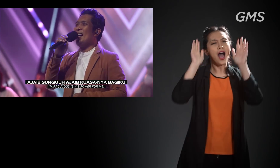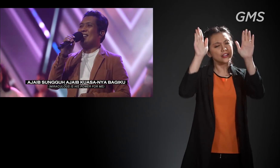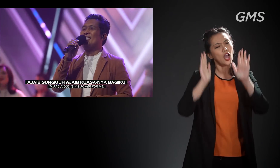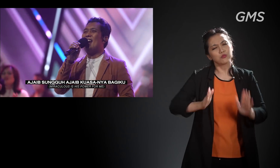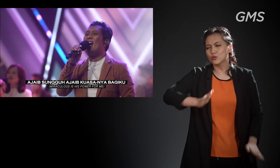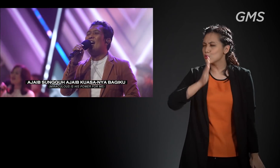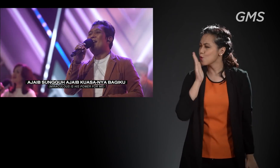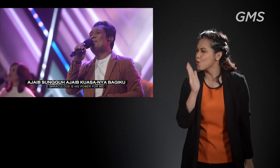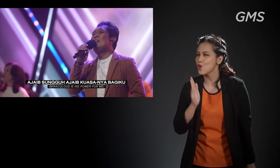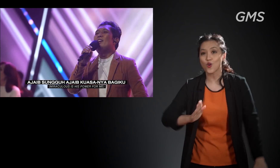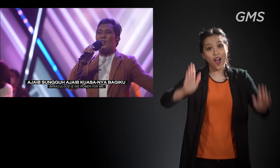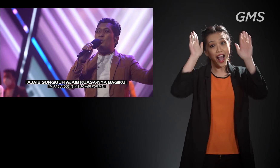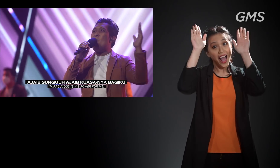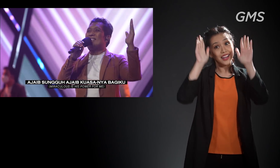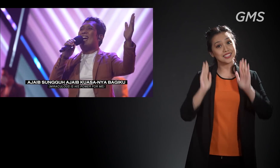Sungguh ajaib